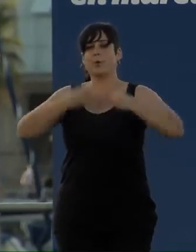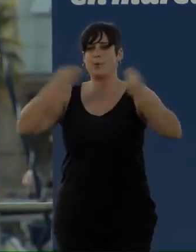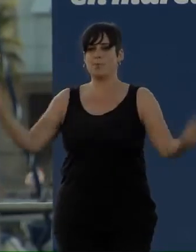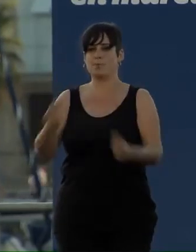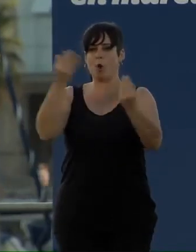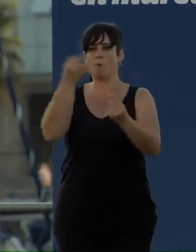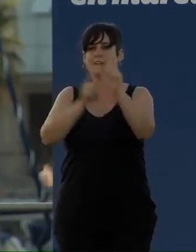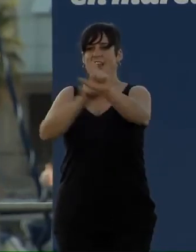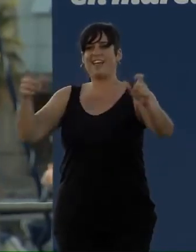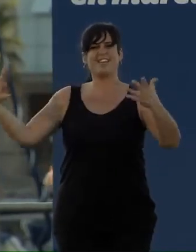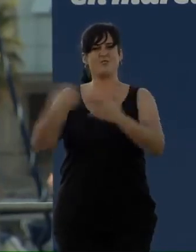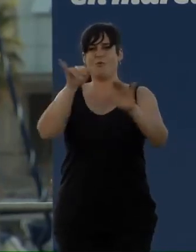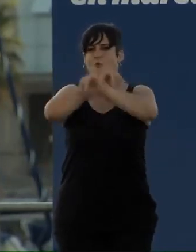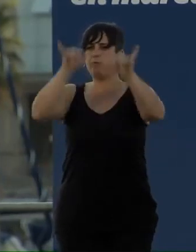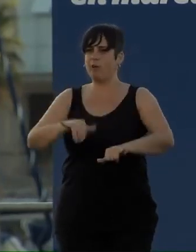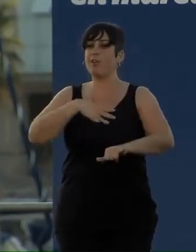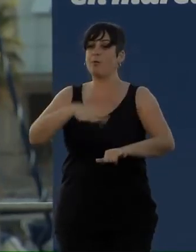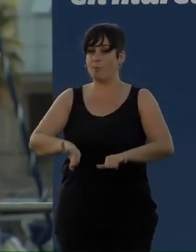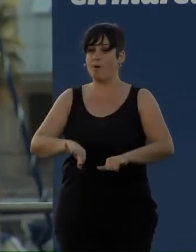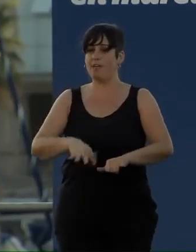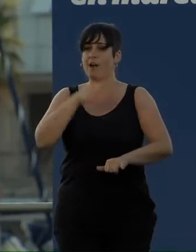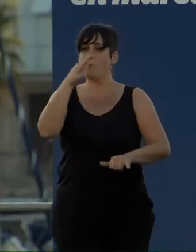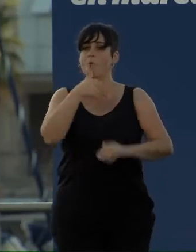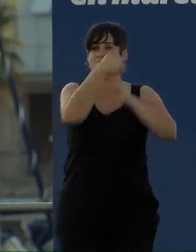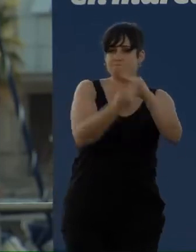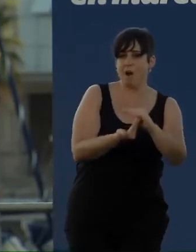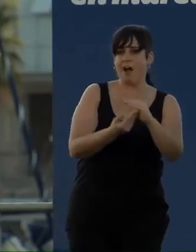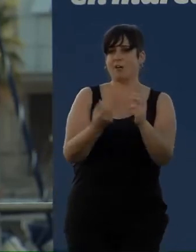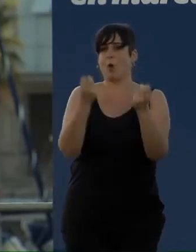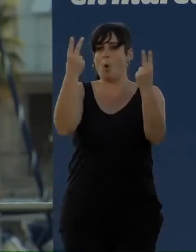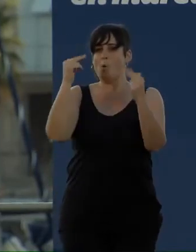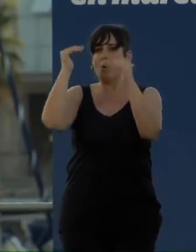todos podamos ser má felices Polo pan Polo traballo